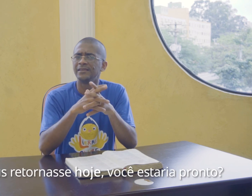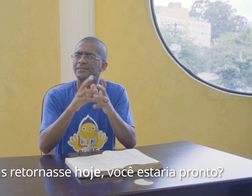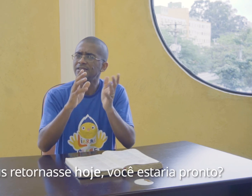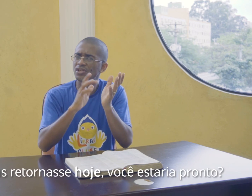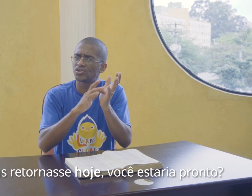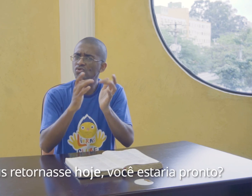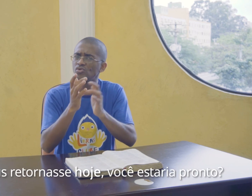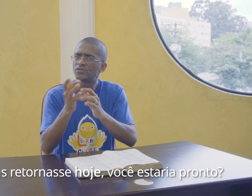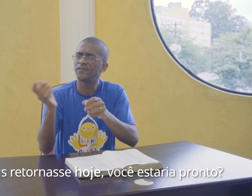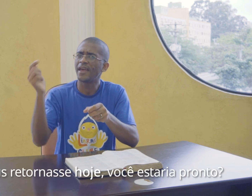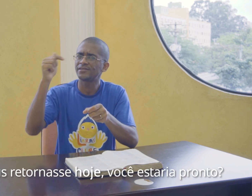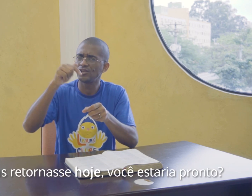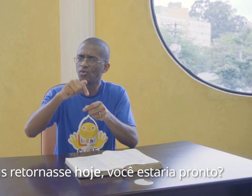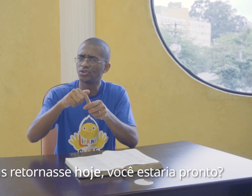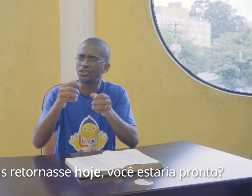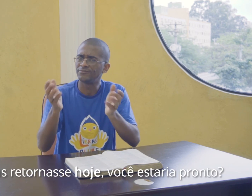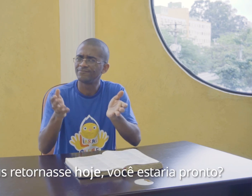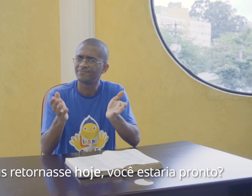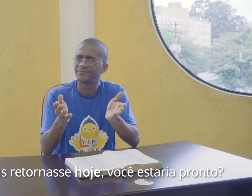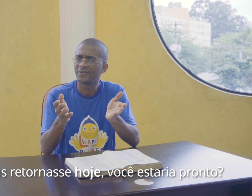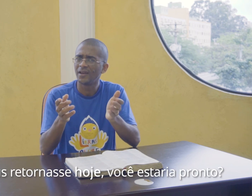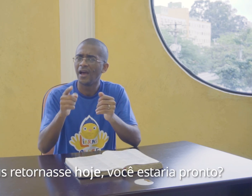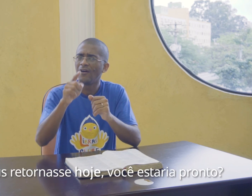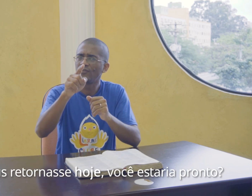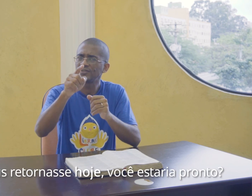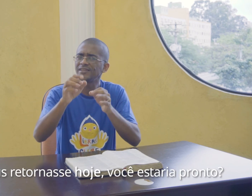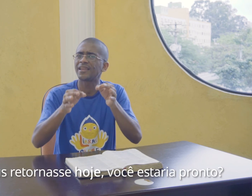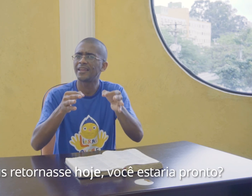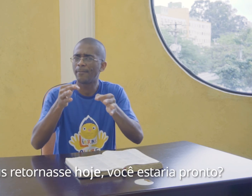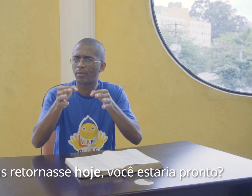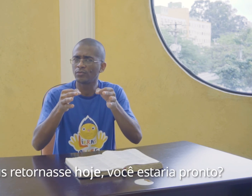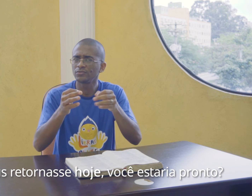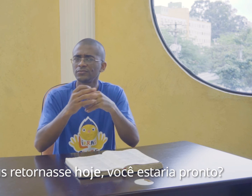Se Jesus viesse hoje, você estaria pronto?